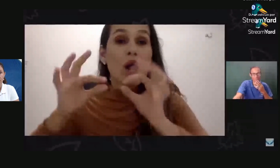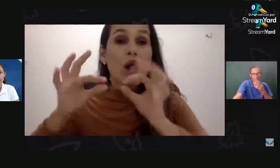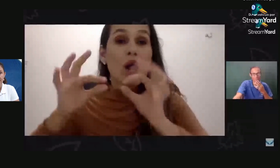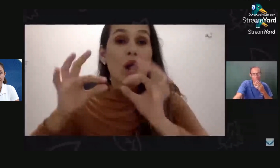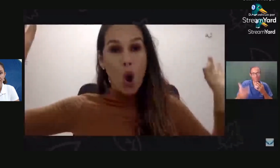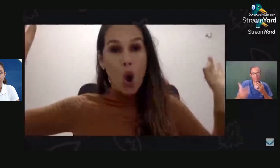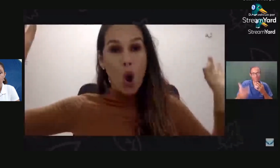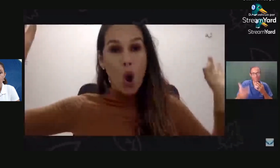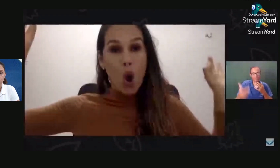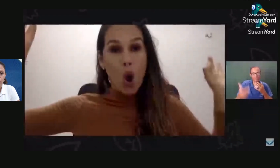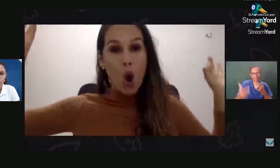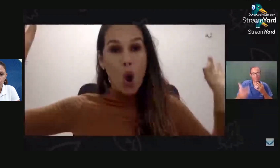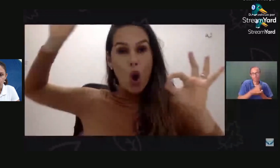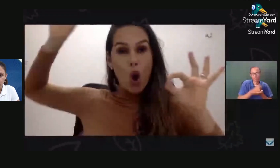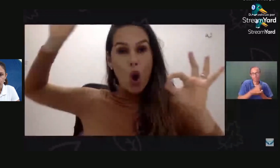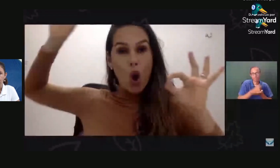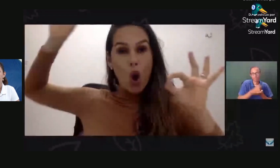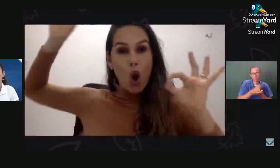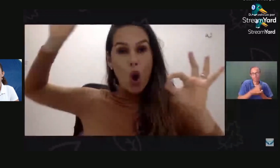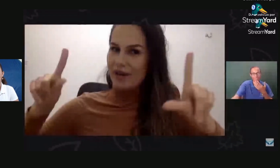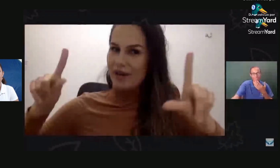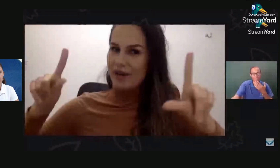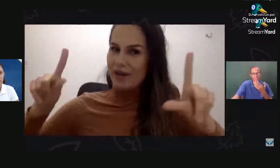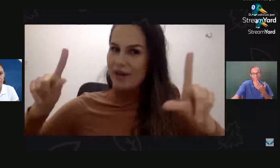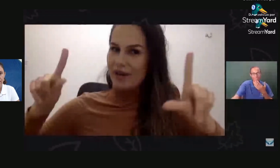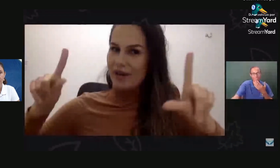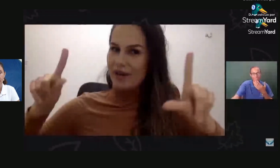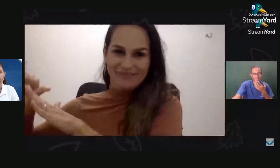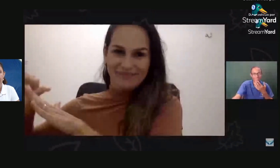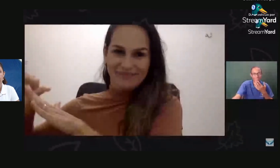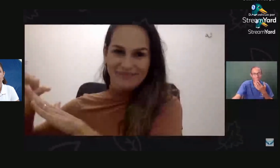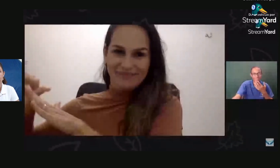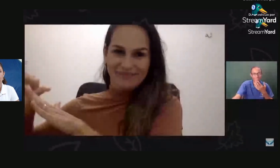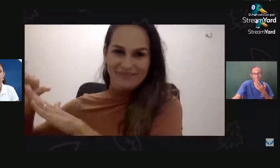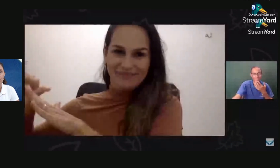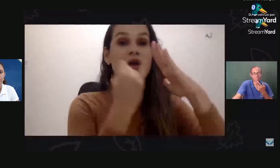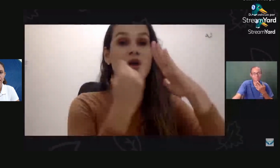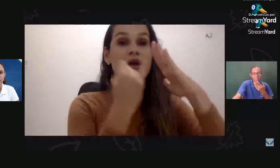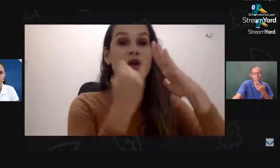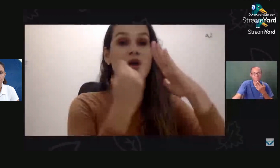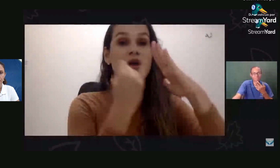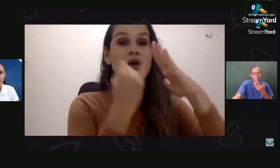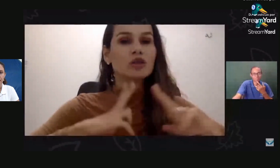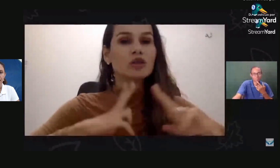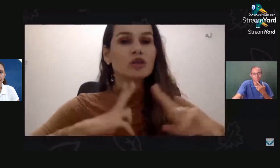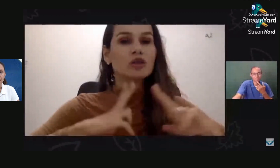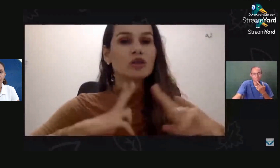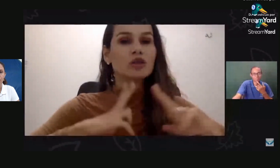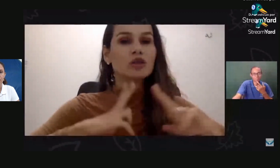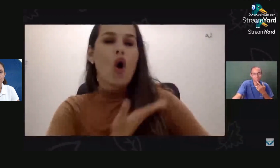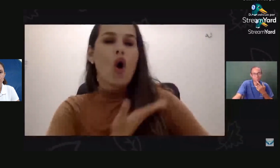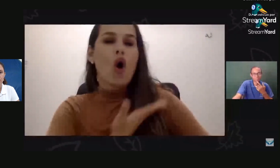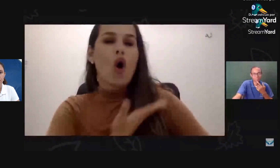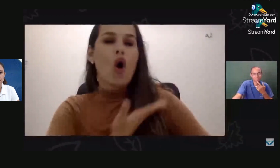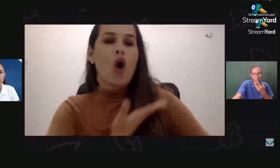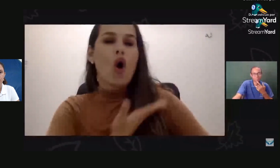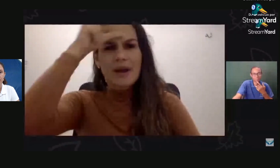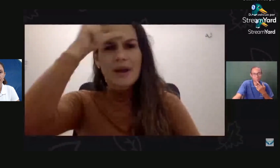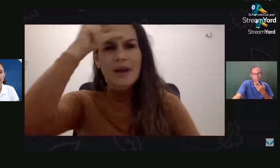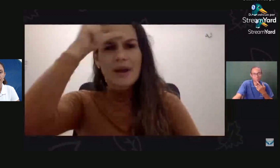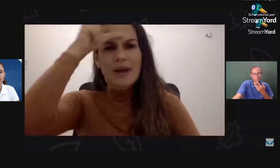como fazer mais nada, estava longe de tudo. Então, é uma situação diferente. Agora, na